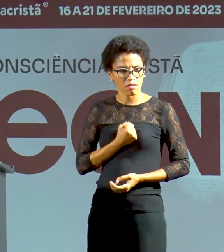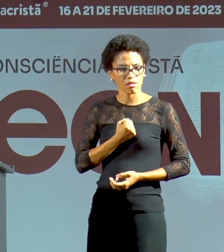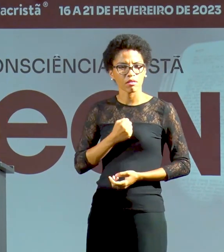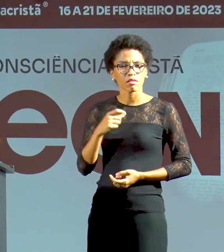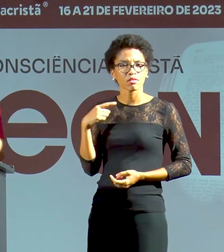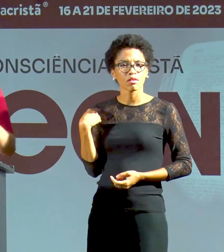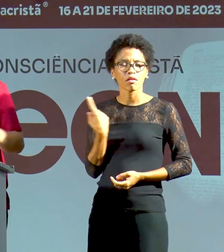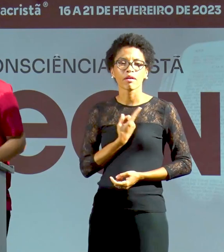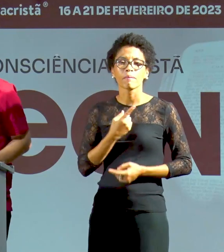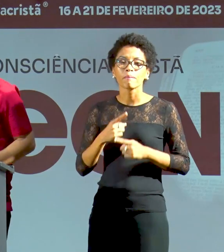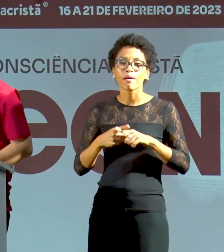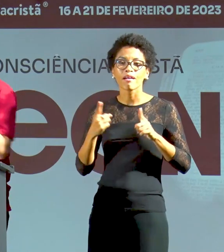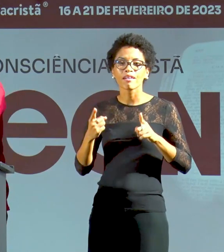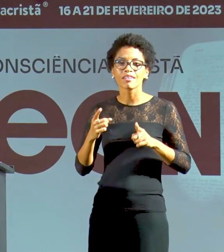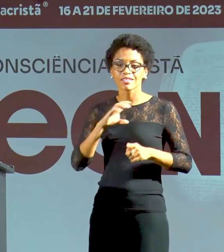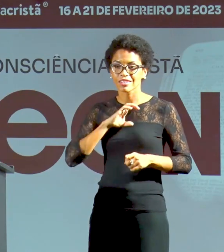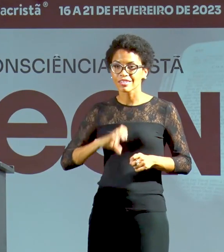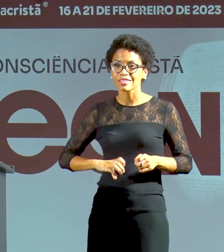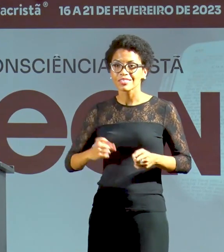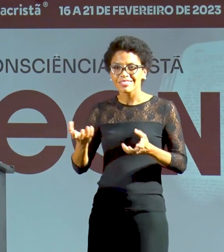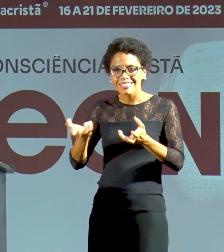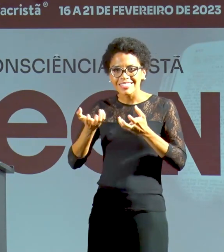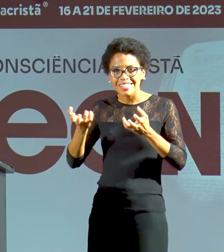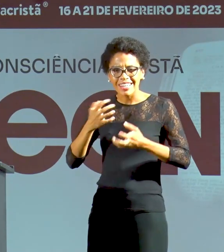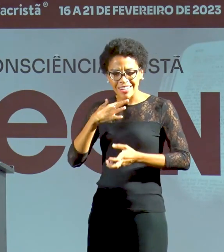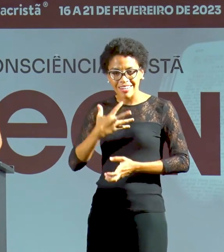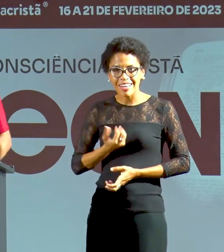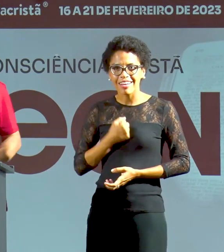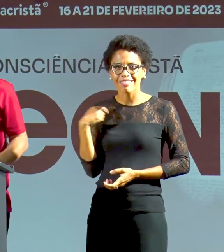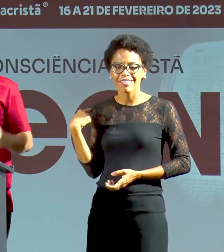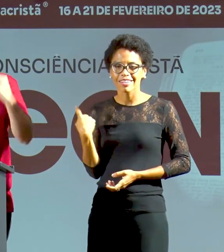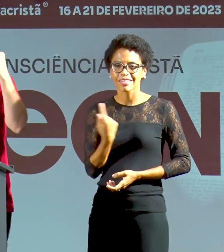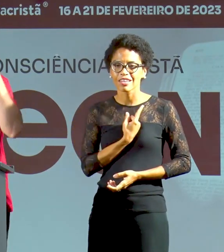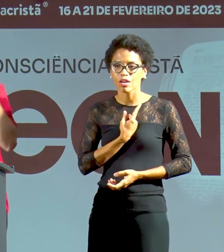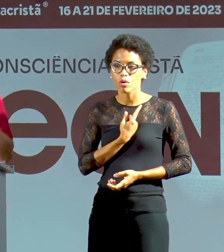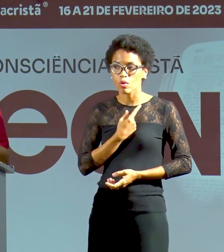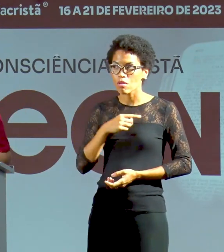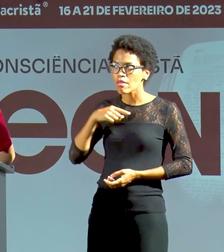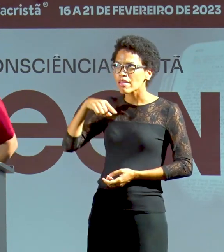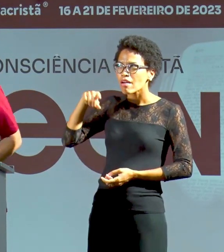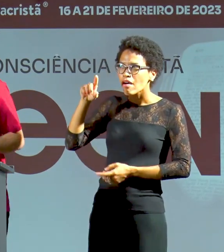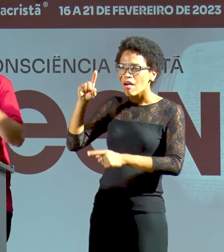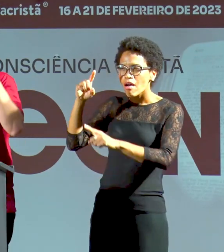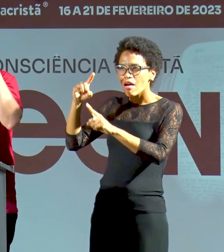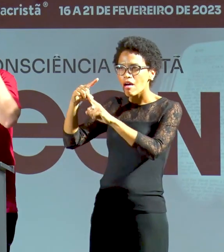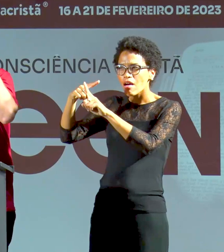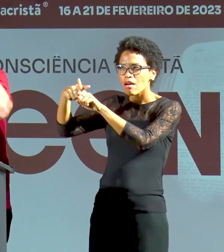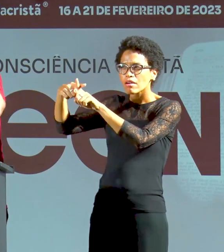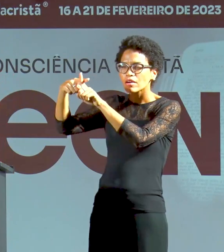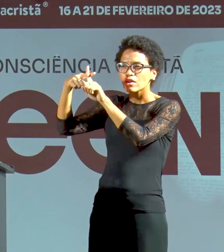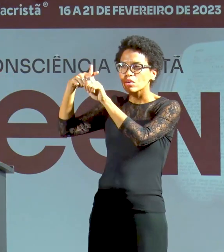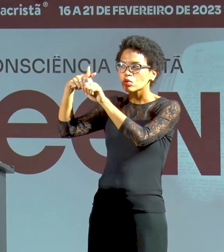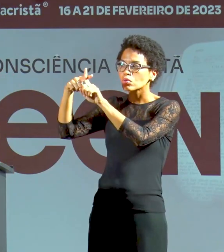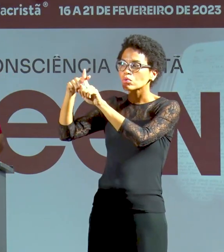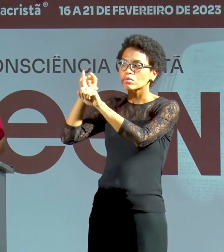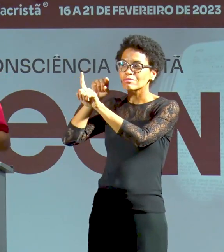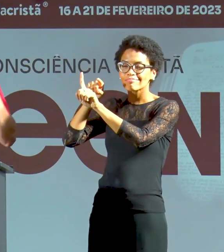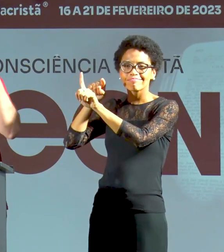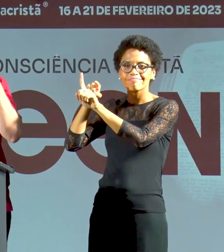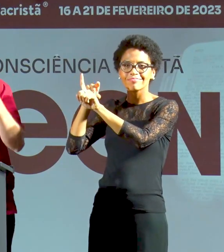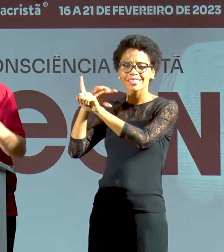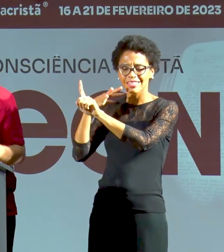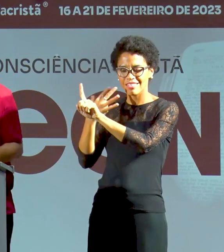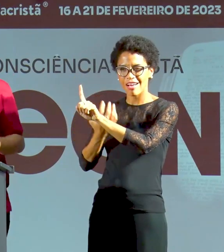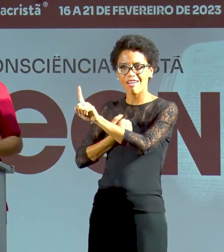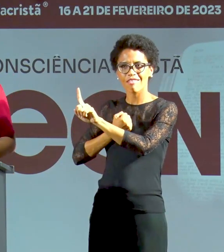Cristo quis nos resgatar aí na cruz ele nos resgatou ele nos resgatou do inferno ele nos resgatou de uma